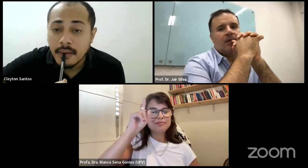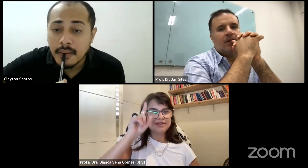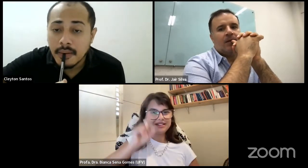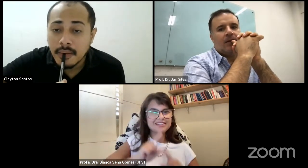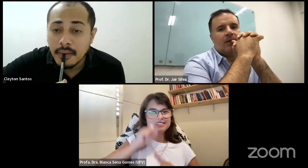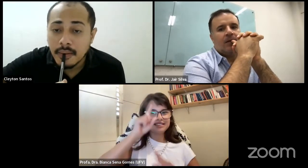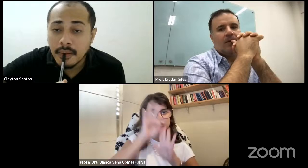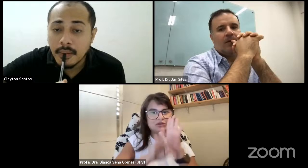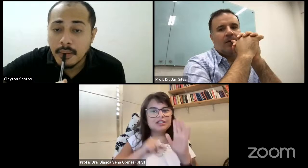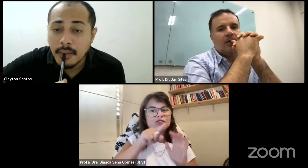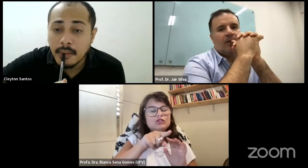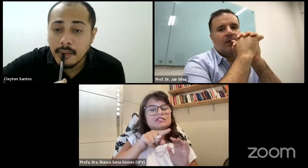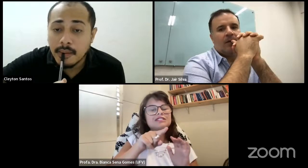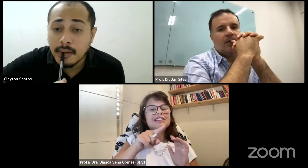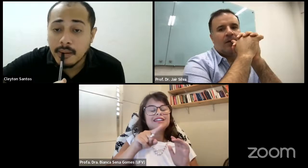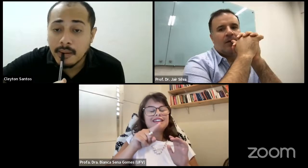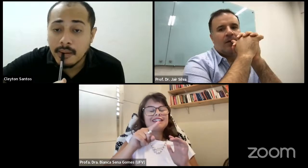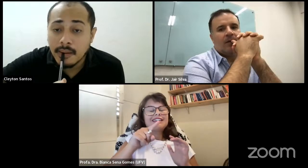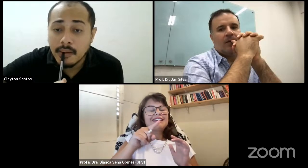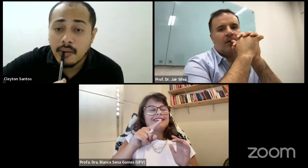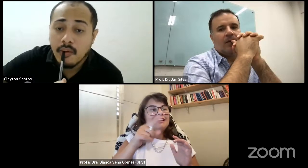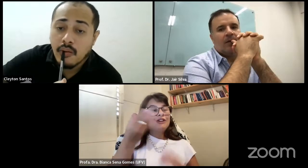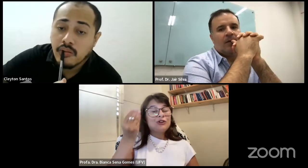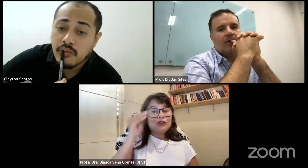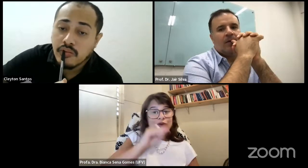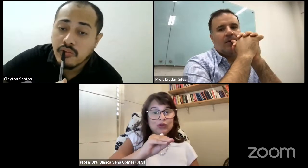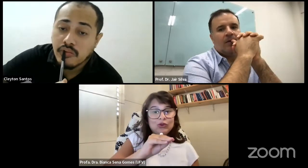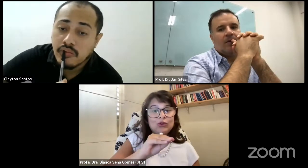Também com relação à sua análise, né?